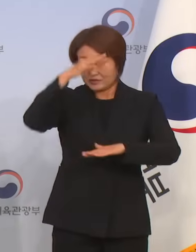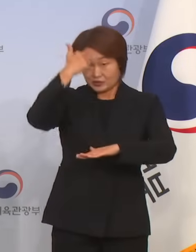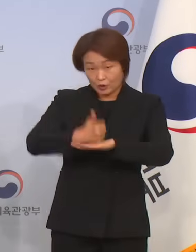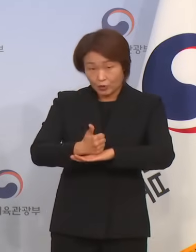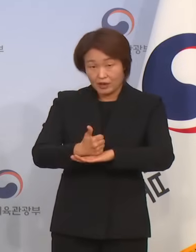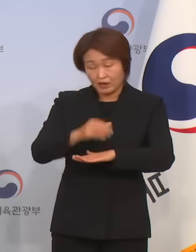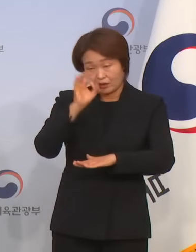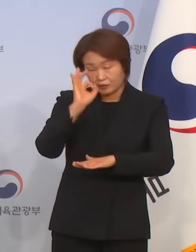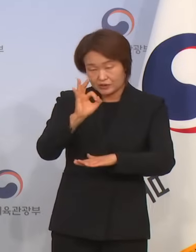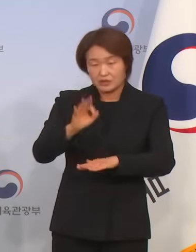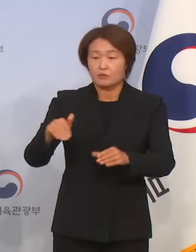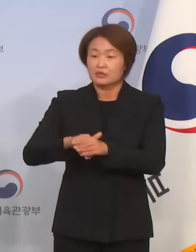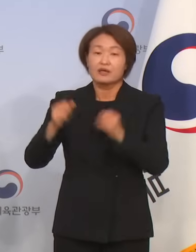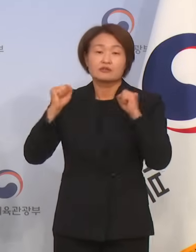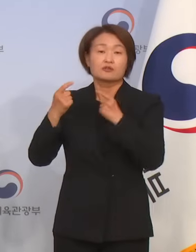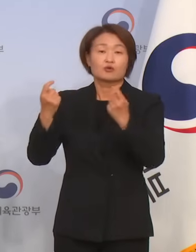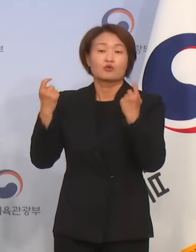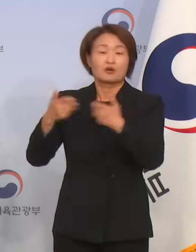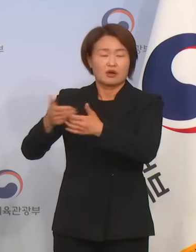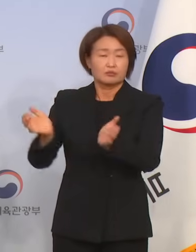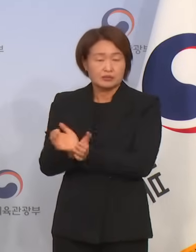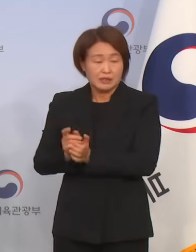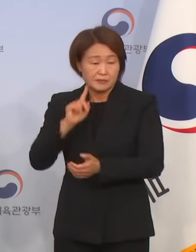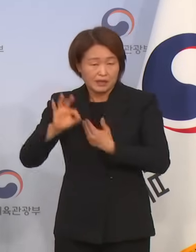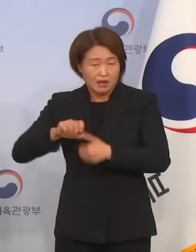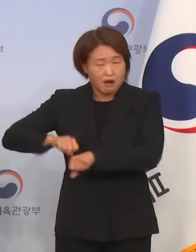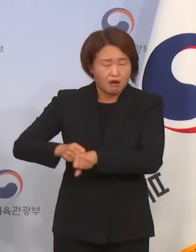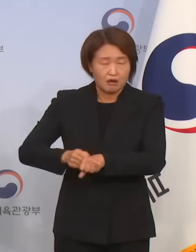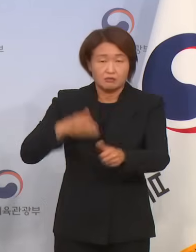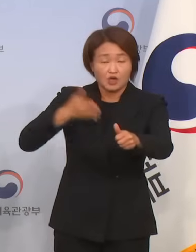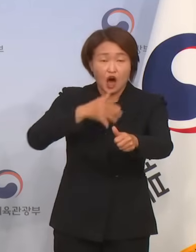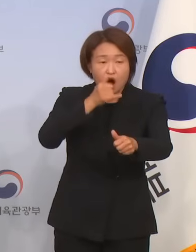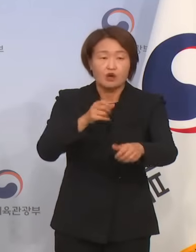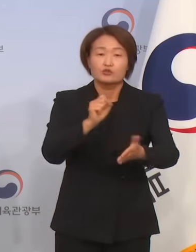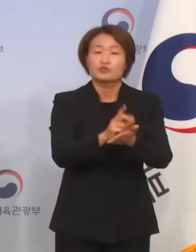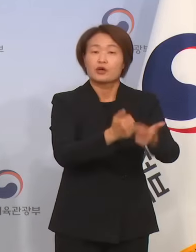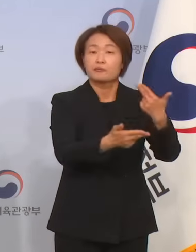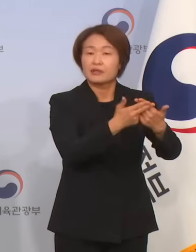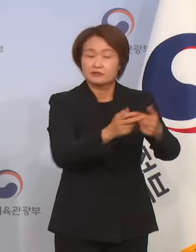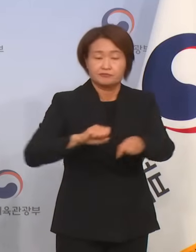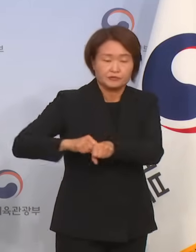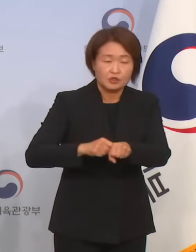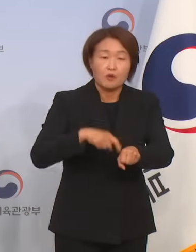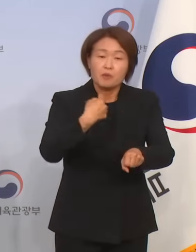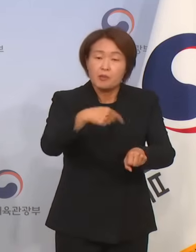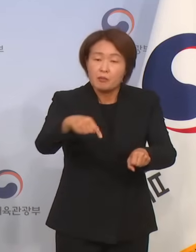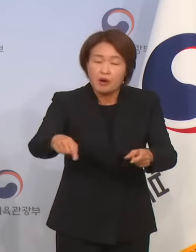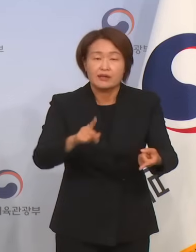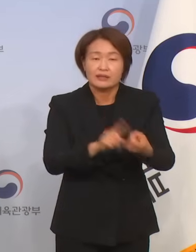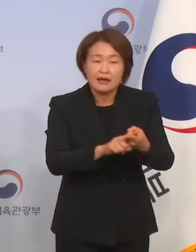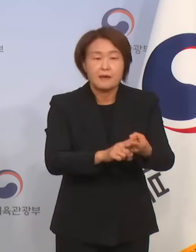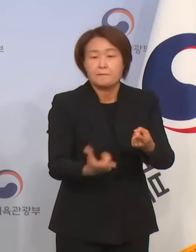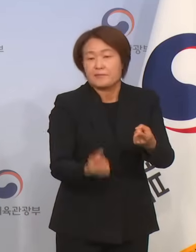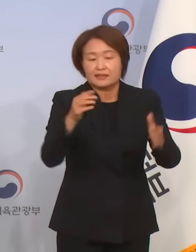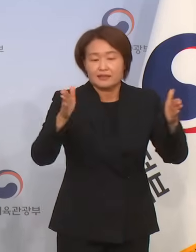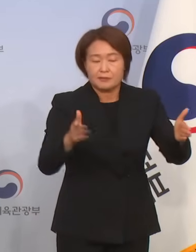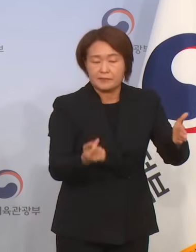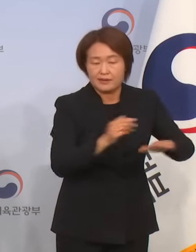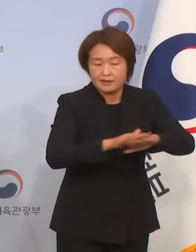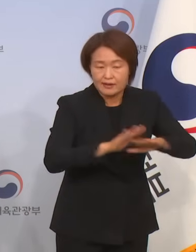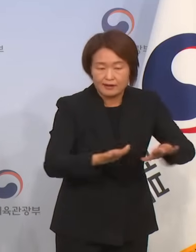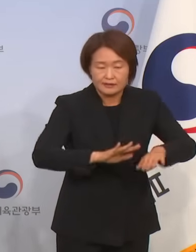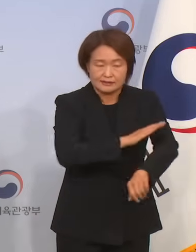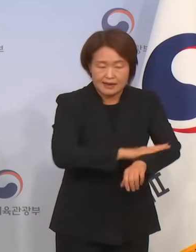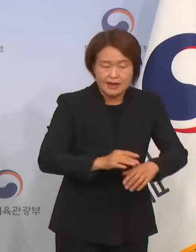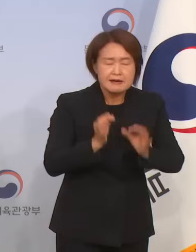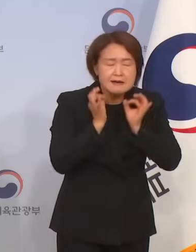결과에 따라 문체부가 처분 요구를 하게 되면 축구협회는 처분 요구별로 기한 내에 조치하고